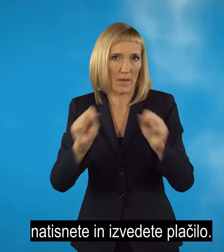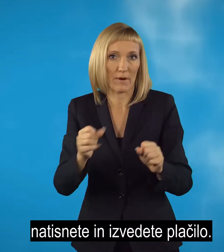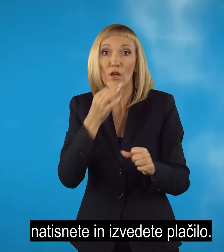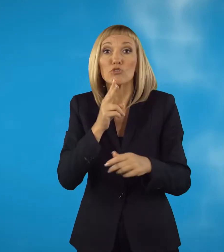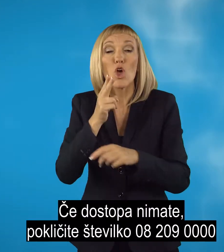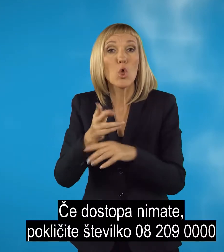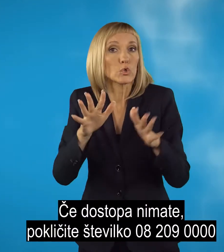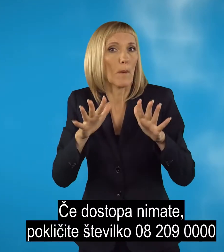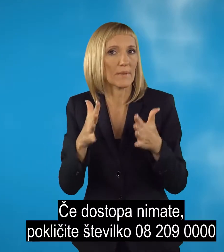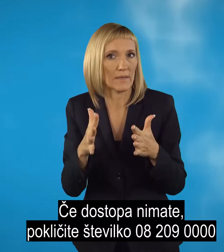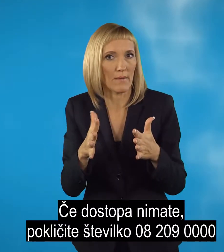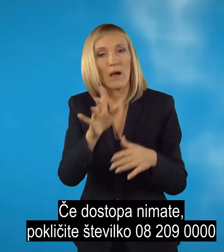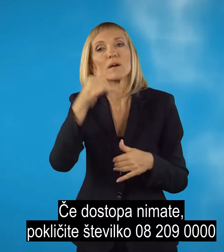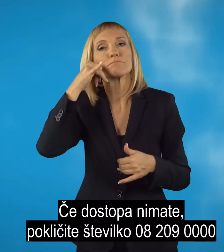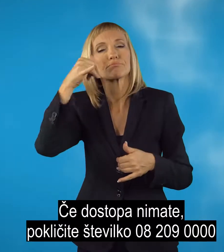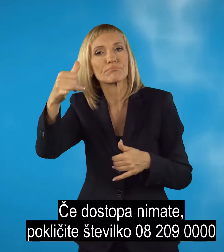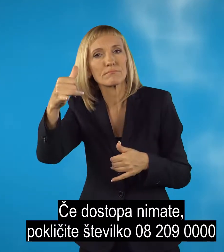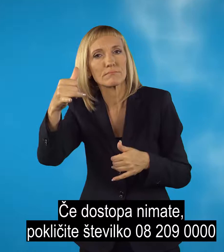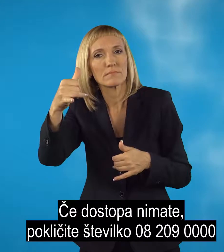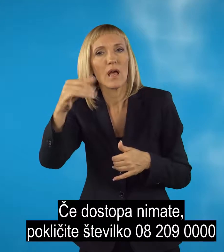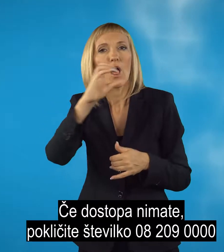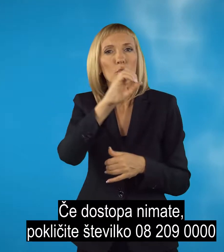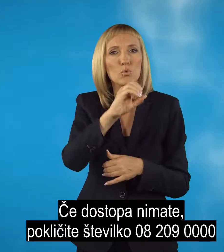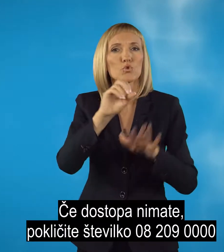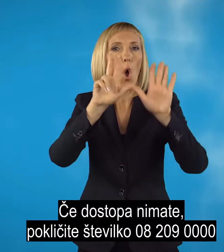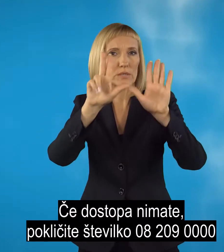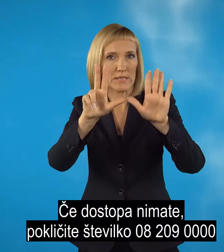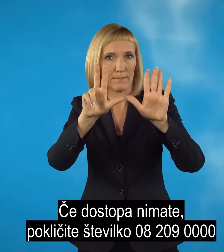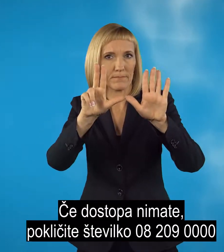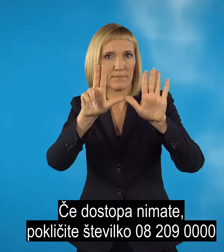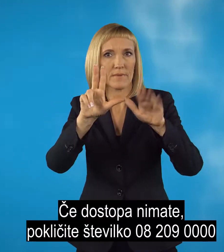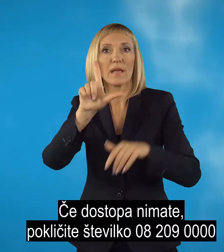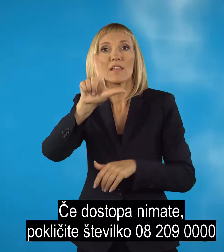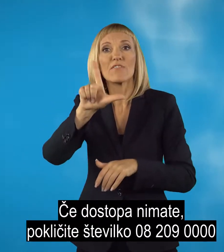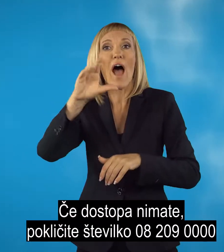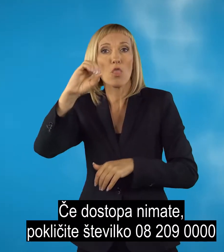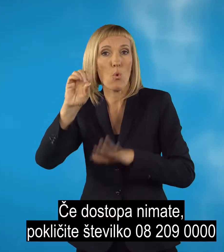Če dostopa nimate, pokličite številko 08 209